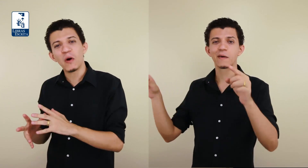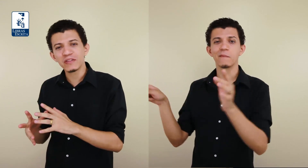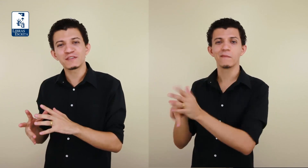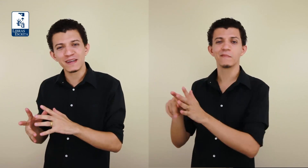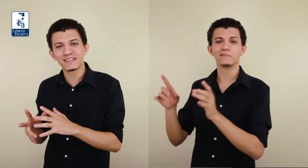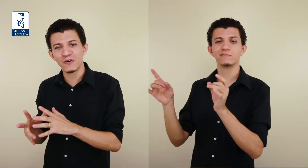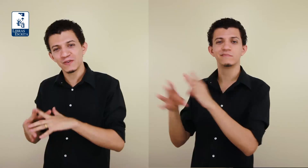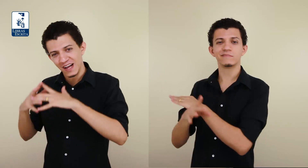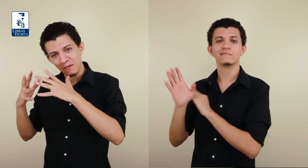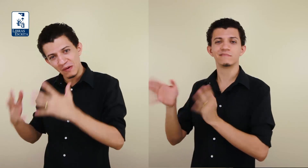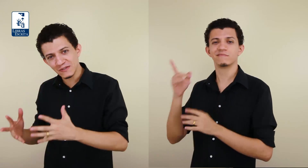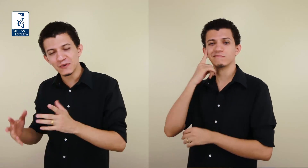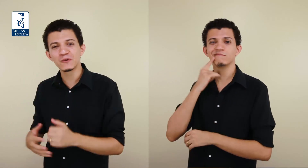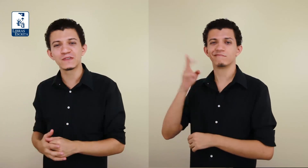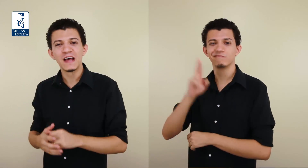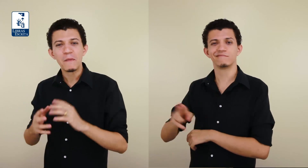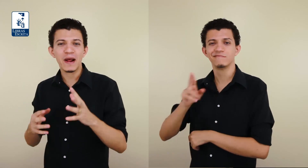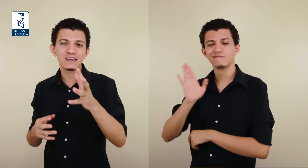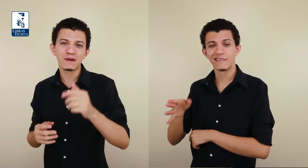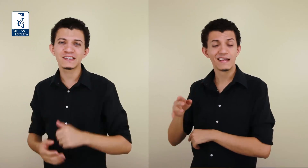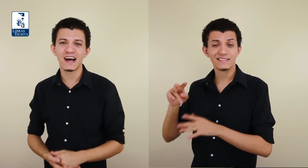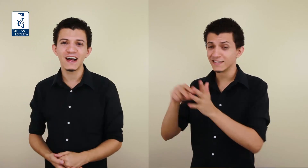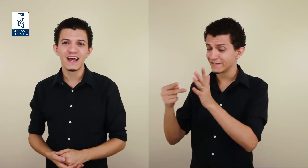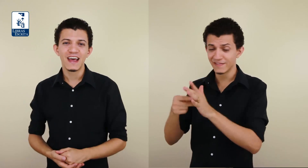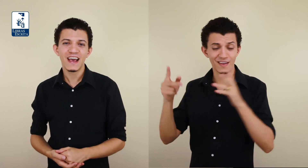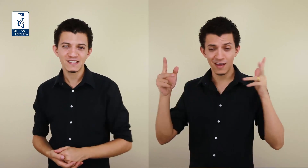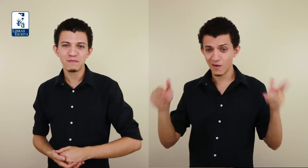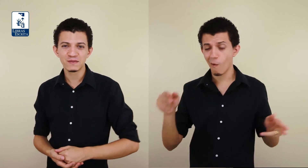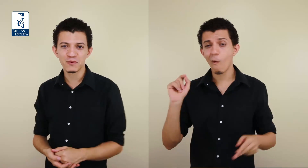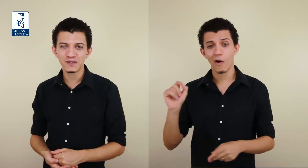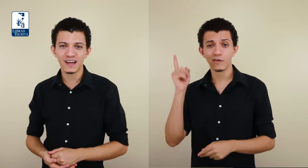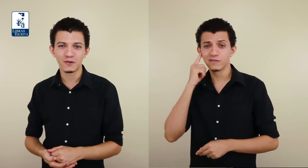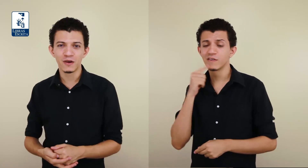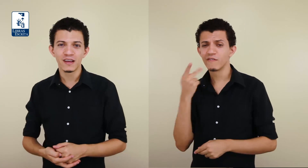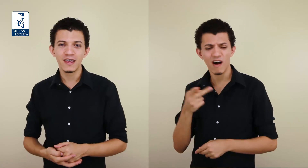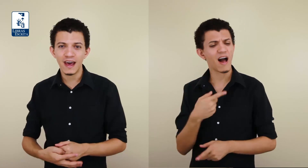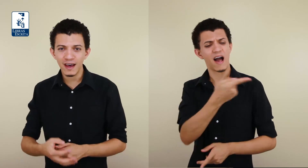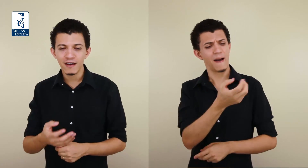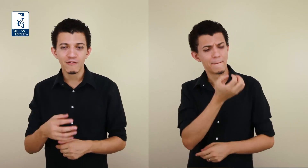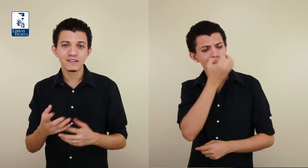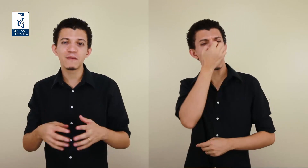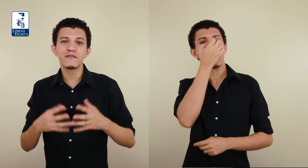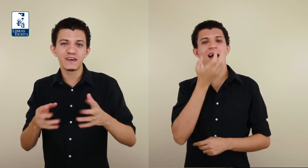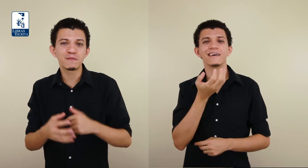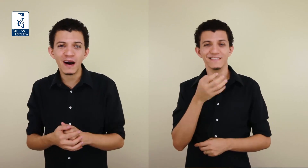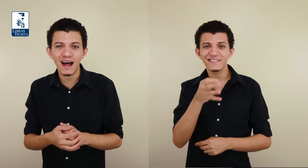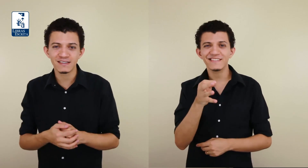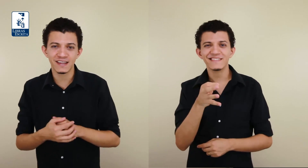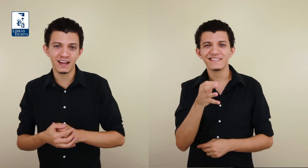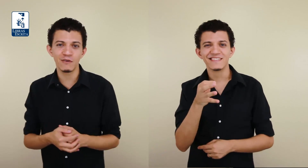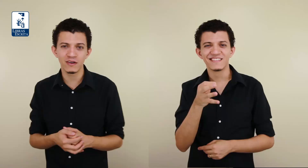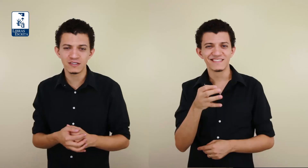outra expressão usada pelos surdos para expressar esse mesmo conceito, que é você me fez de palhaço, ser em língua de